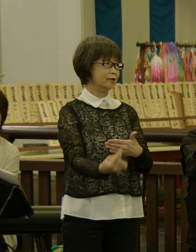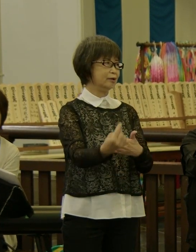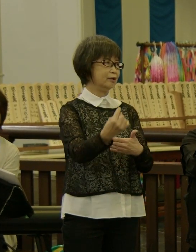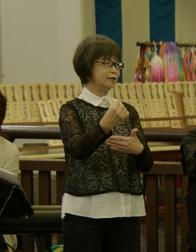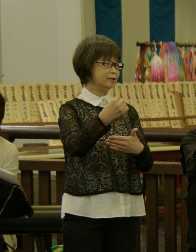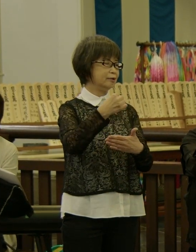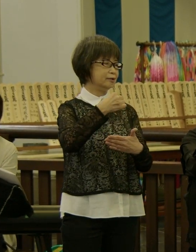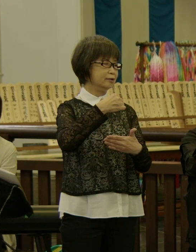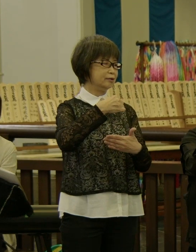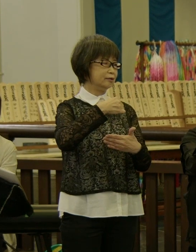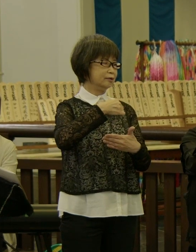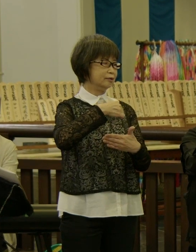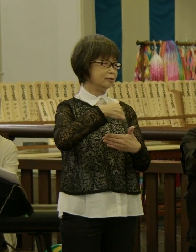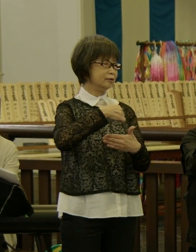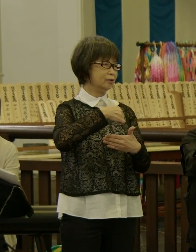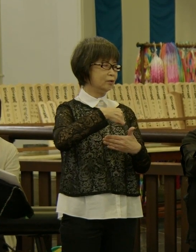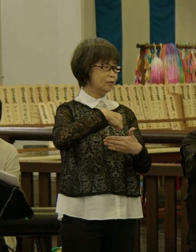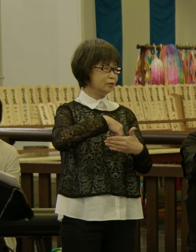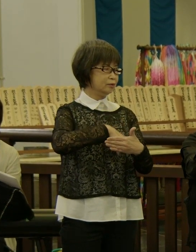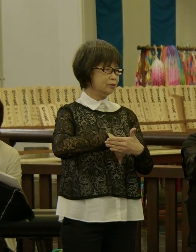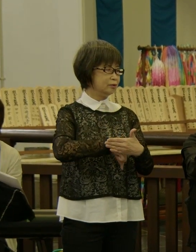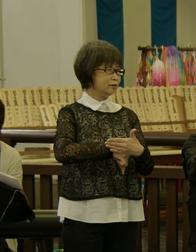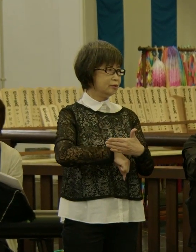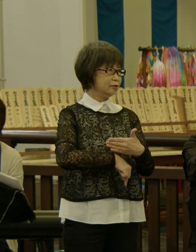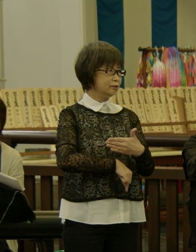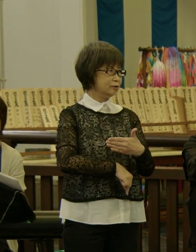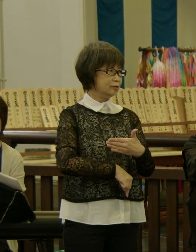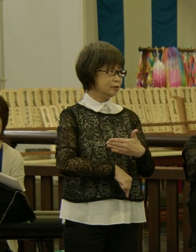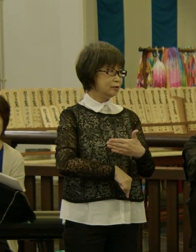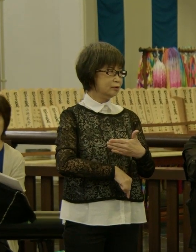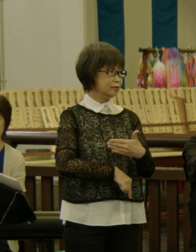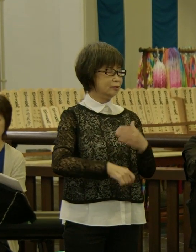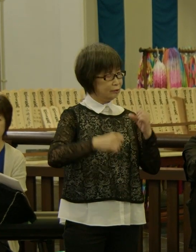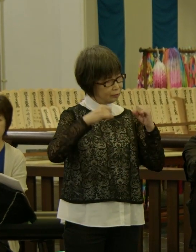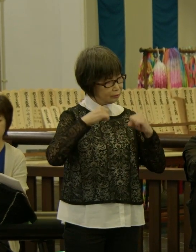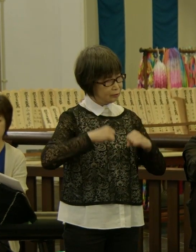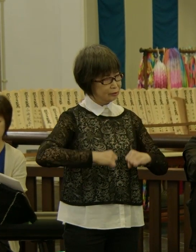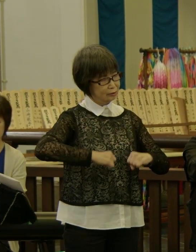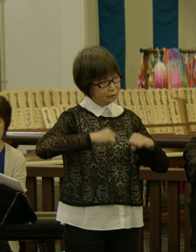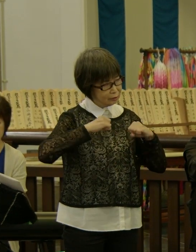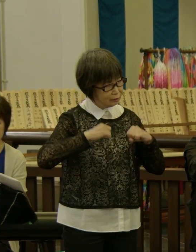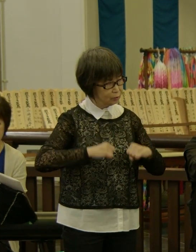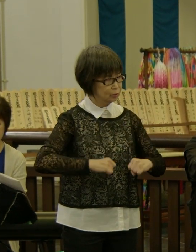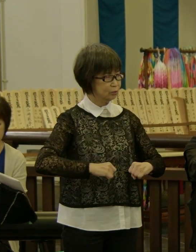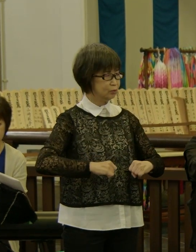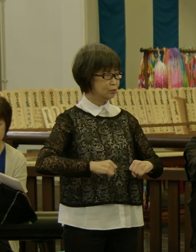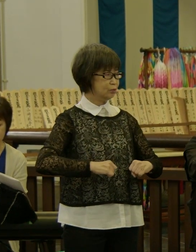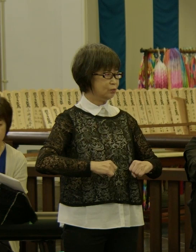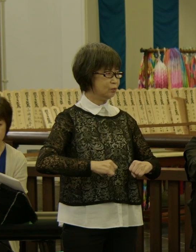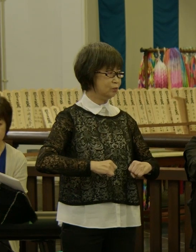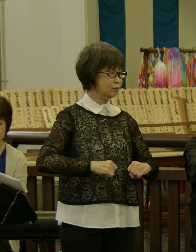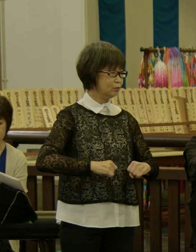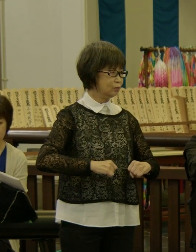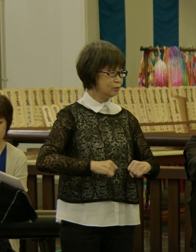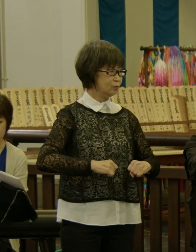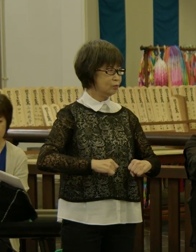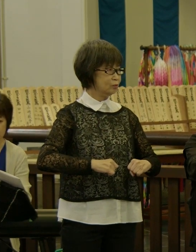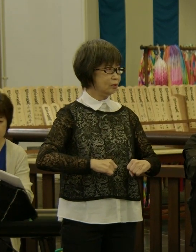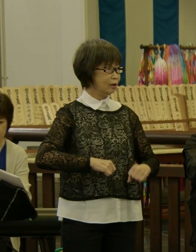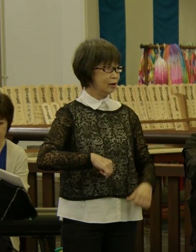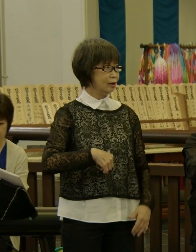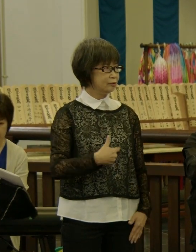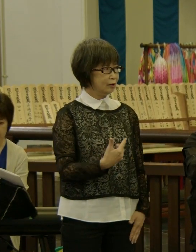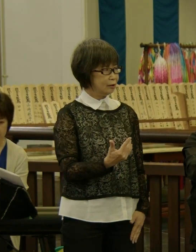生に溶けて生きる